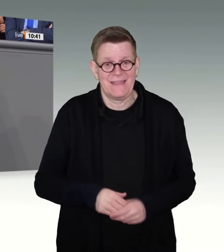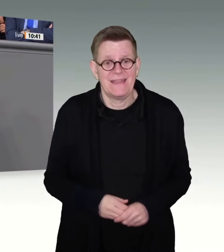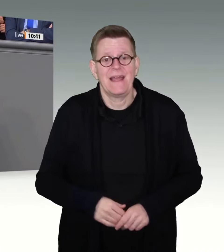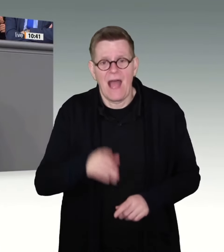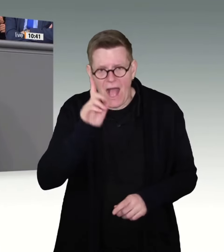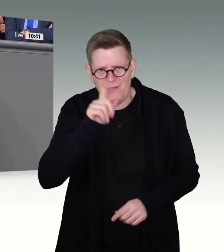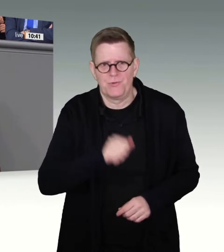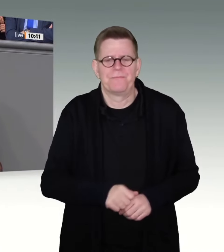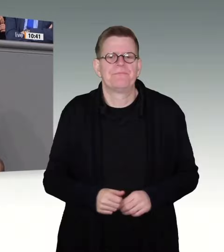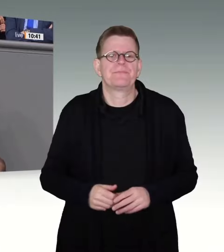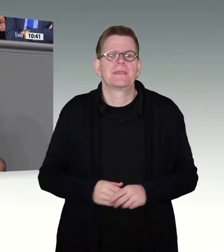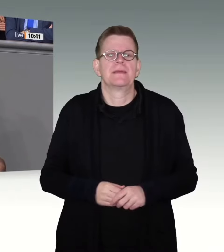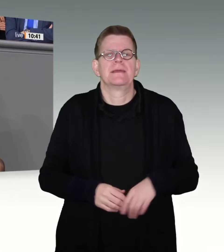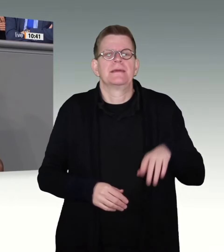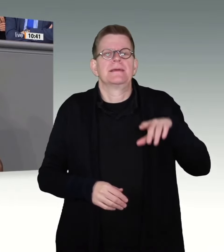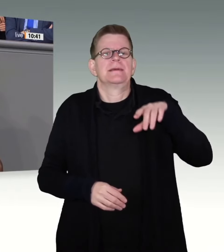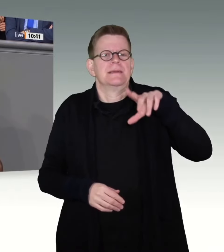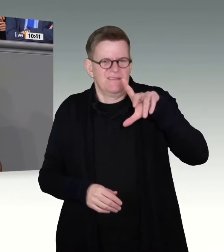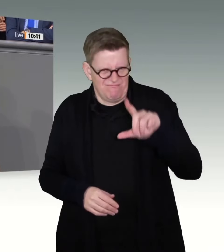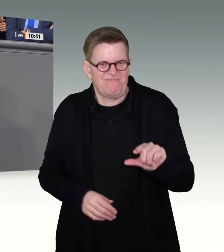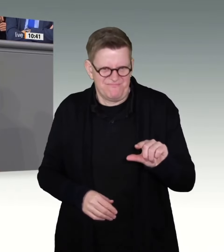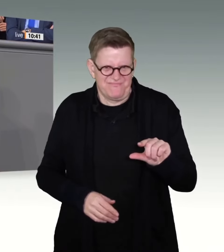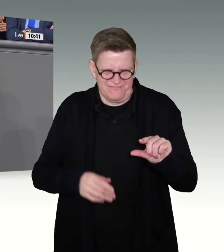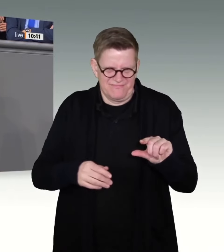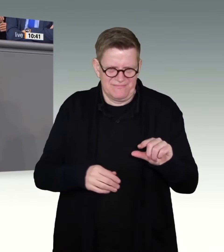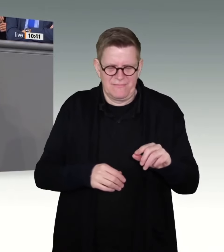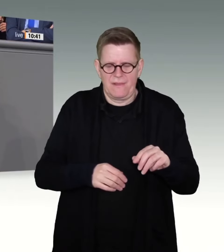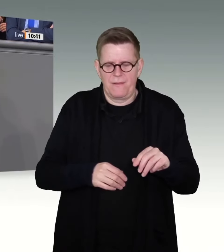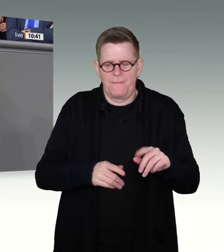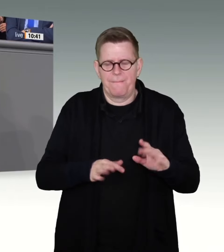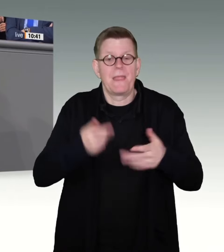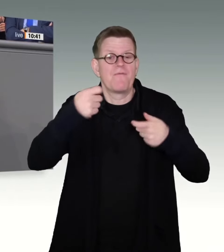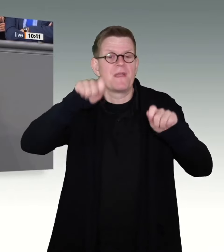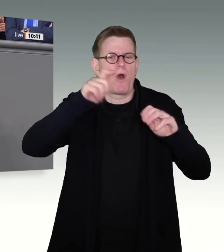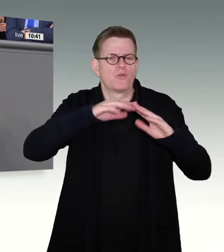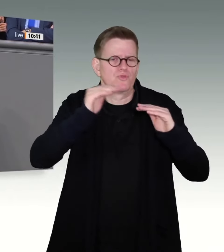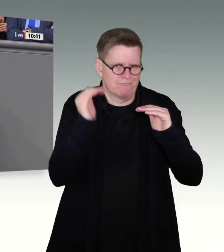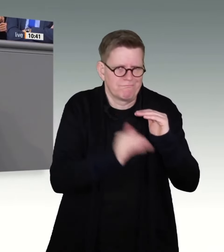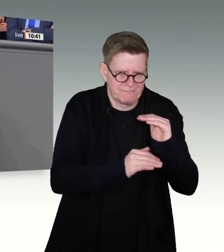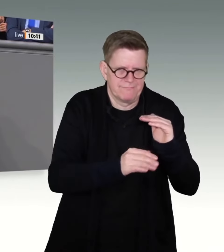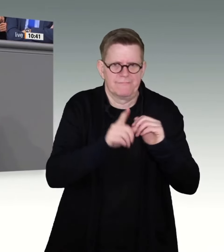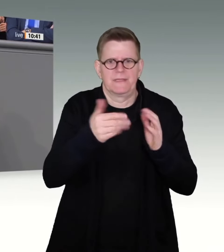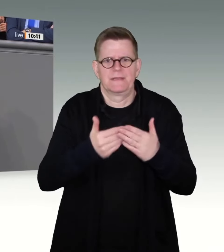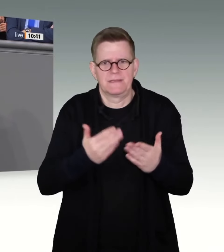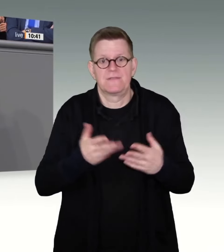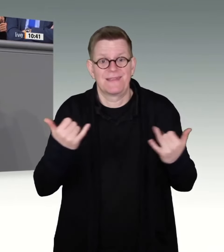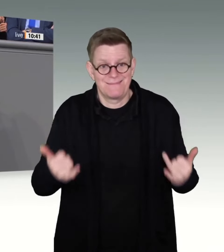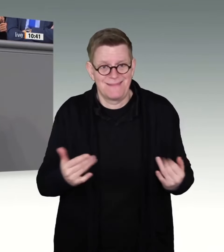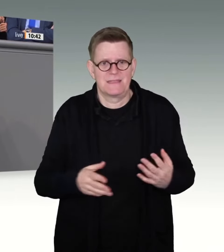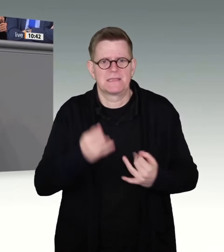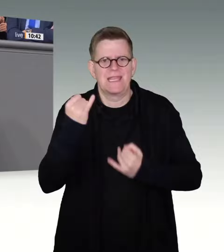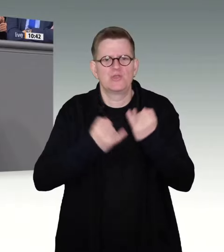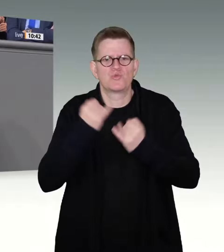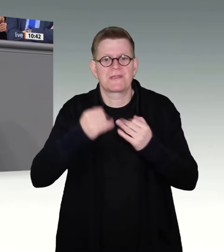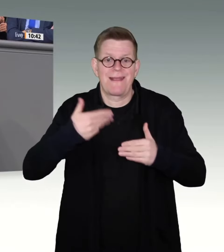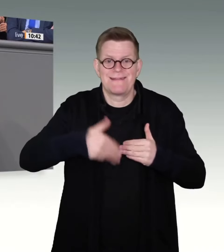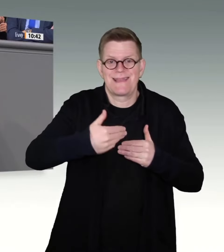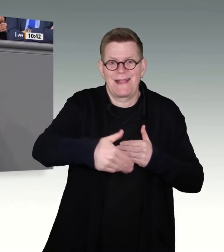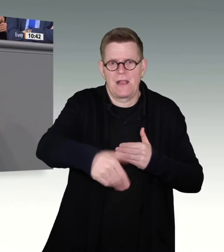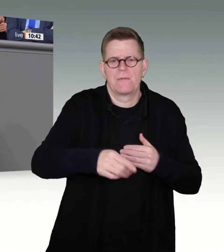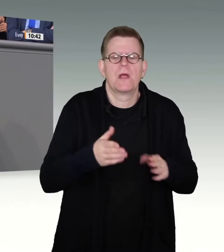günstiger bauen. Deswegen fördern wir als Bundesregierung auch das industrielle, serielle Vorfertigen. Durch neue